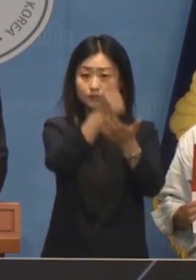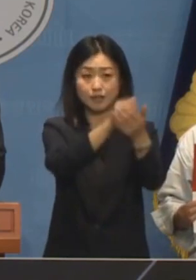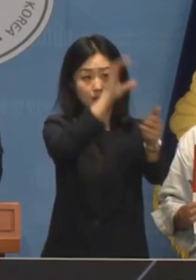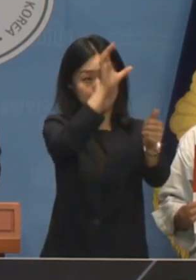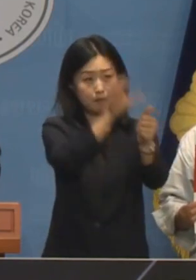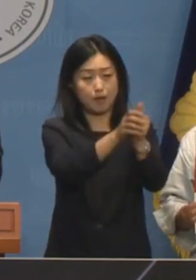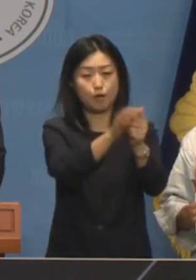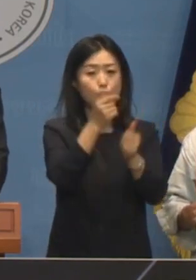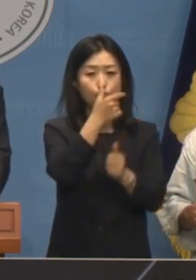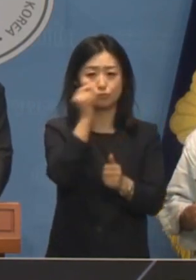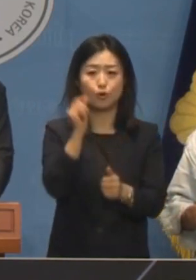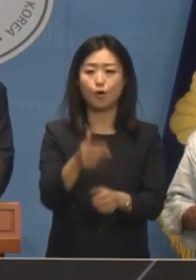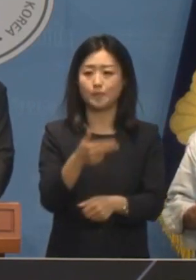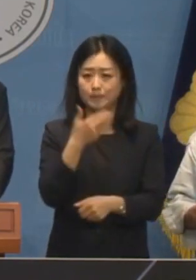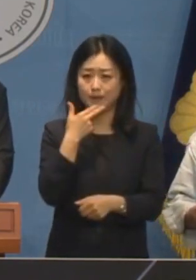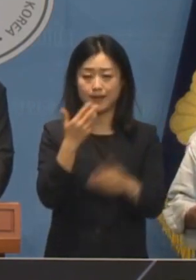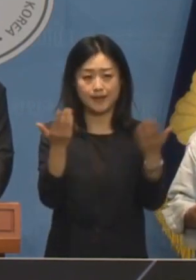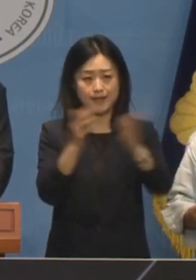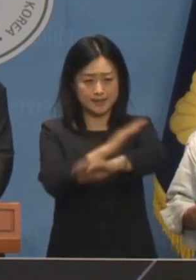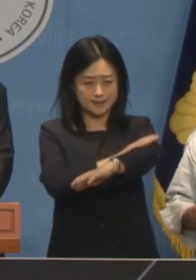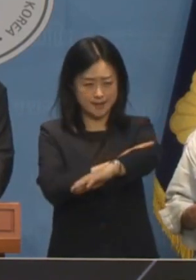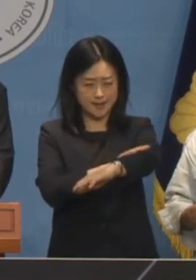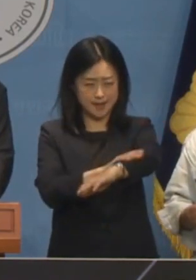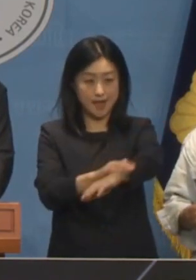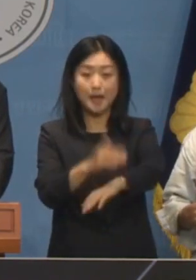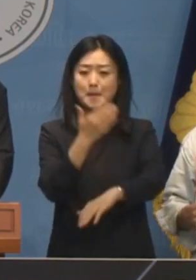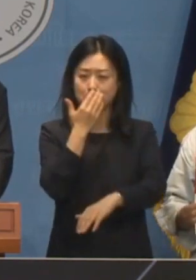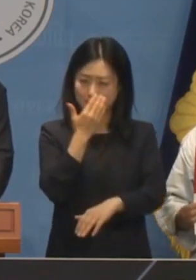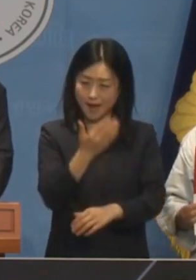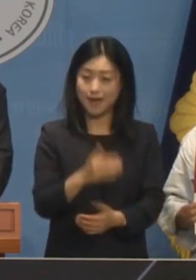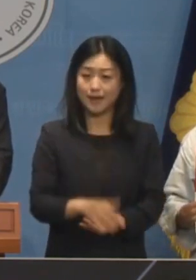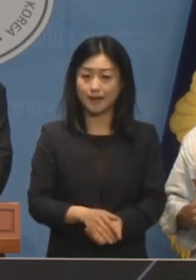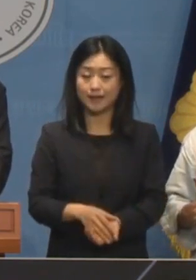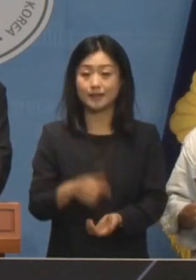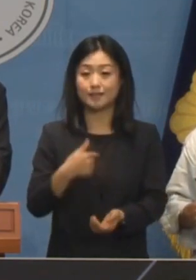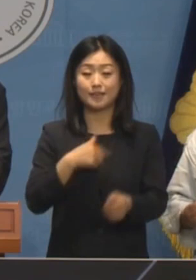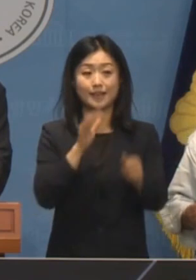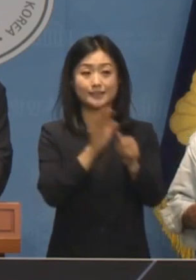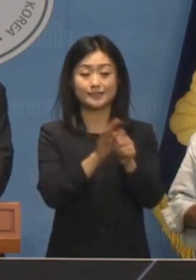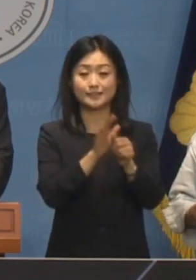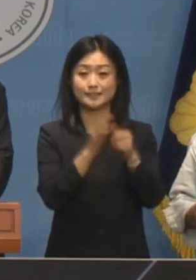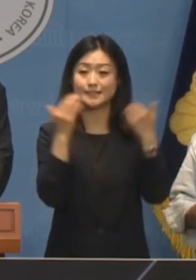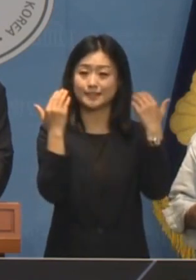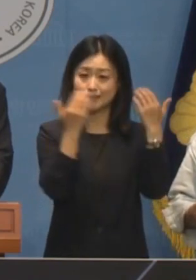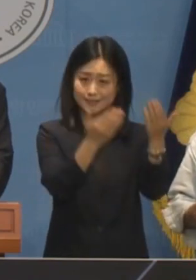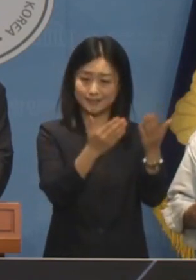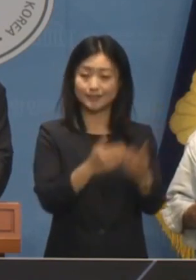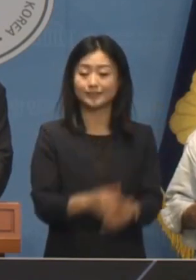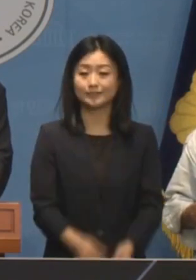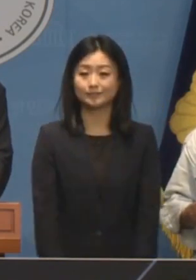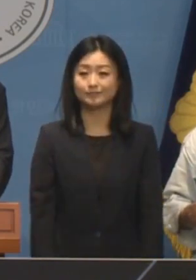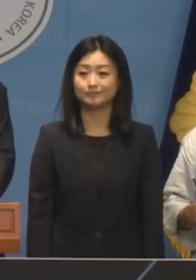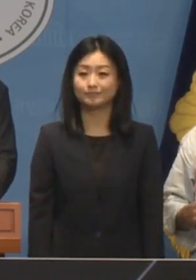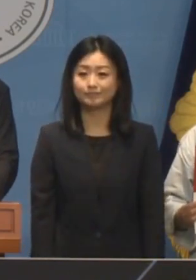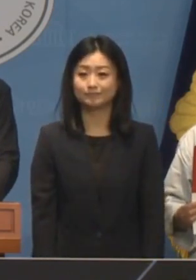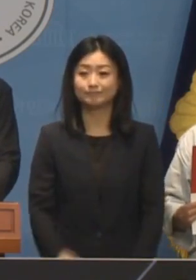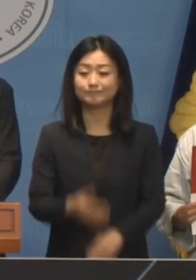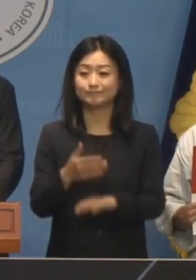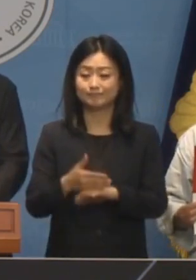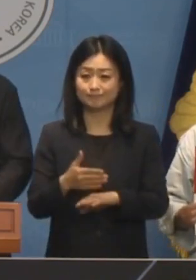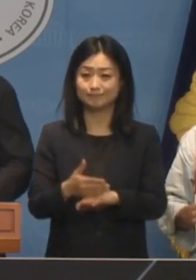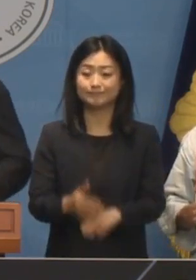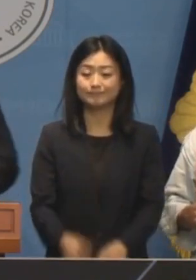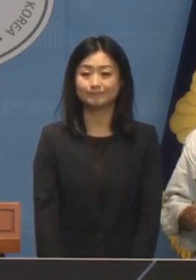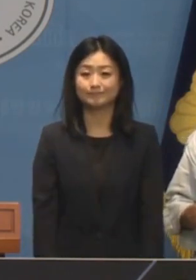국가인권위원장으로서 이 일을 잘 감당할 수 있는 적임자이기 때문에 적극 지지하는 바입니다. 감사합니다.